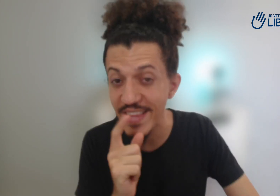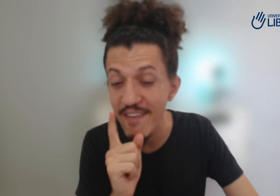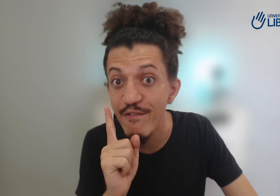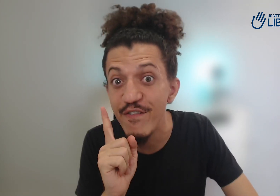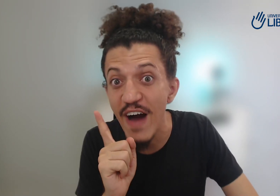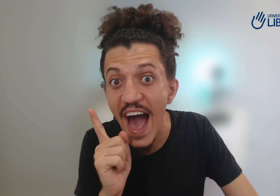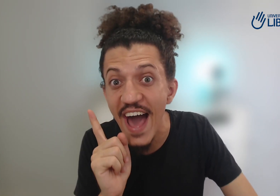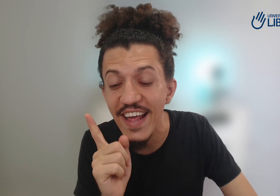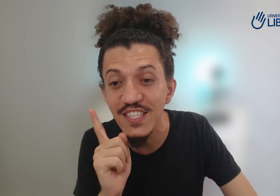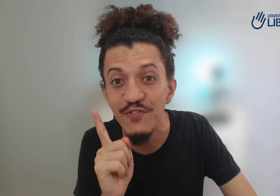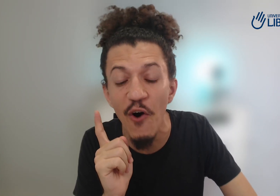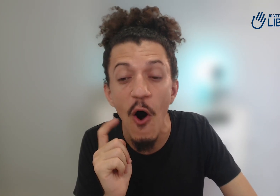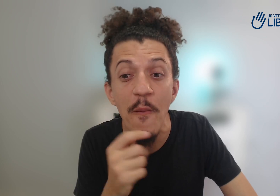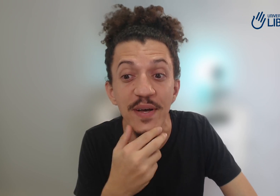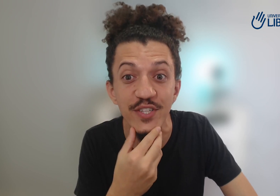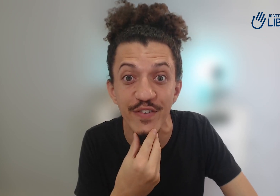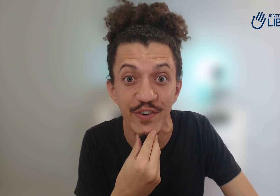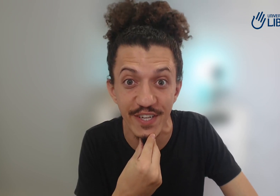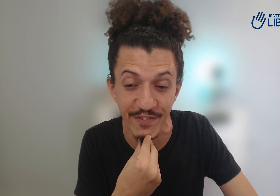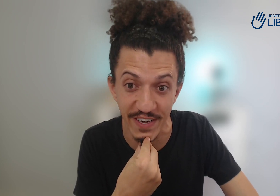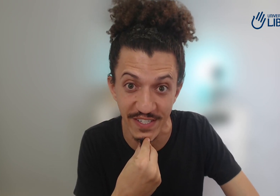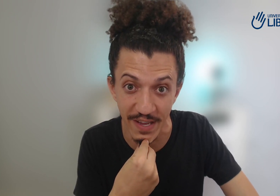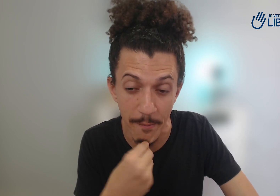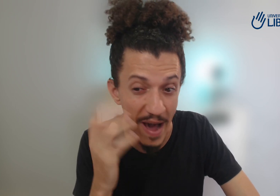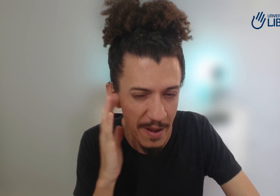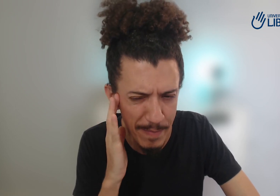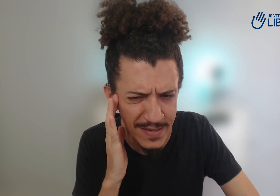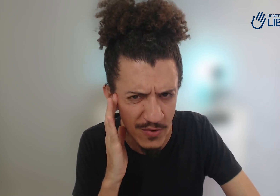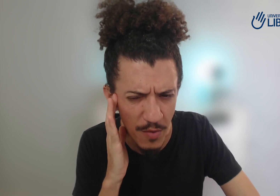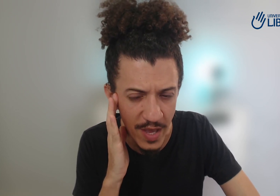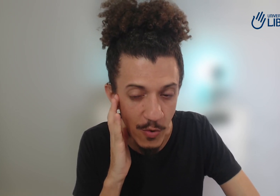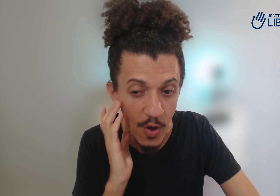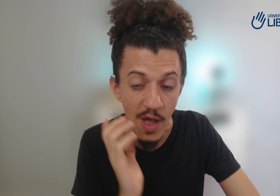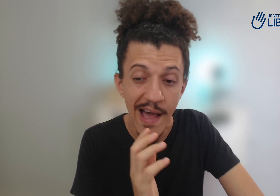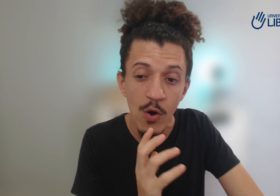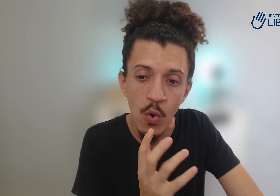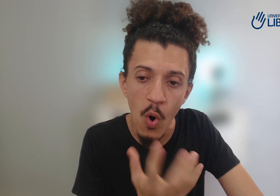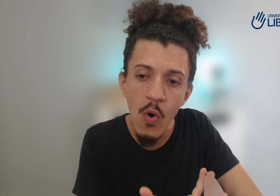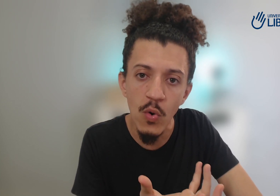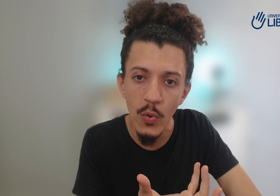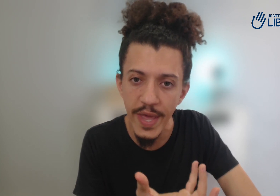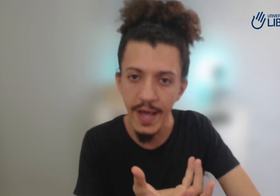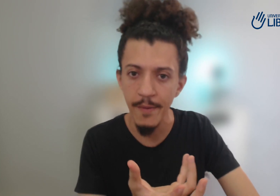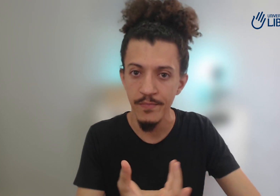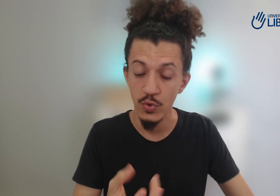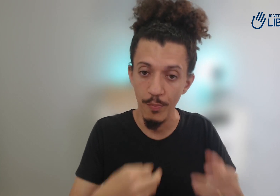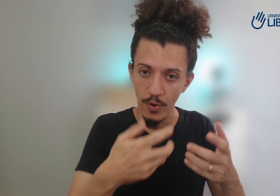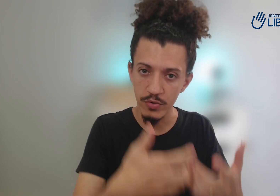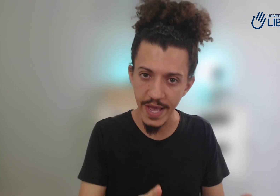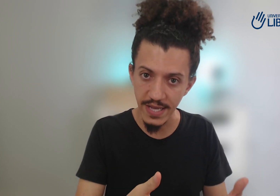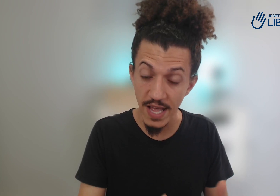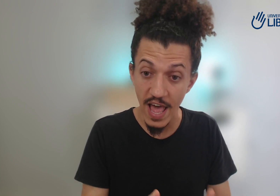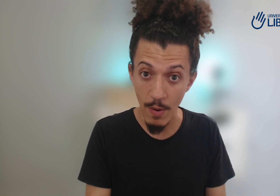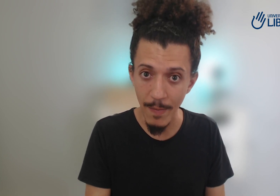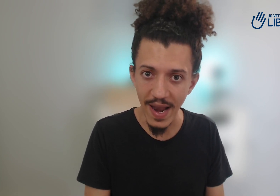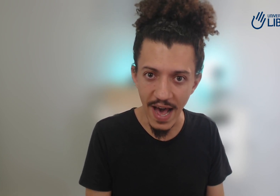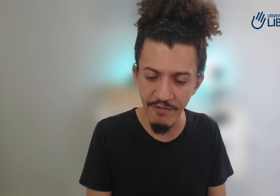tem várias formas de você fazer. Pare e pensa comigo. Concluir, no português, é uma palavra